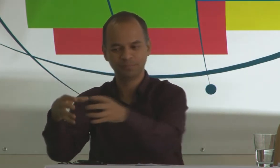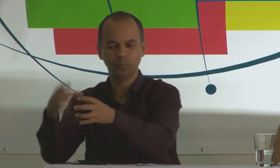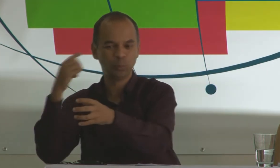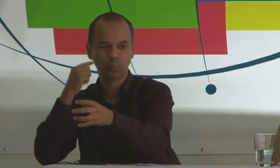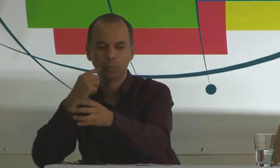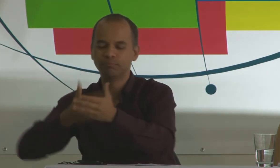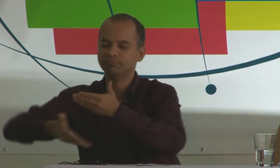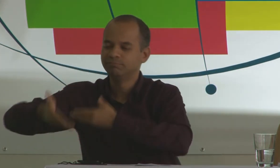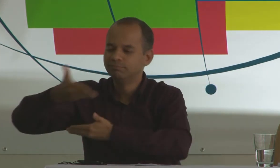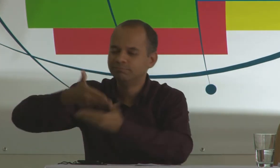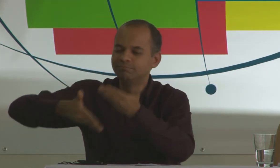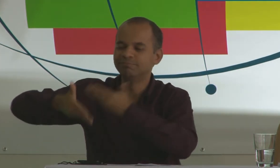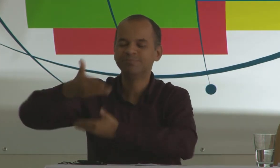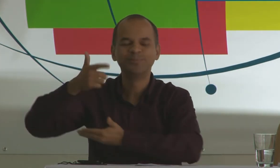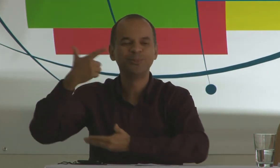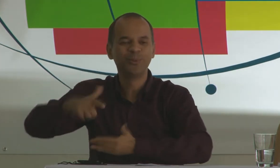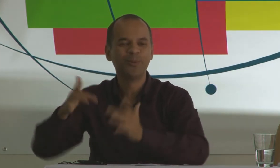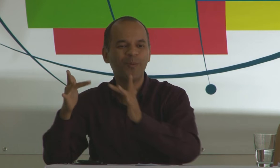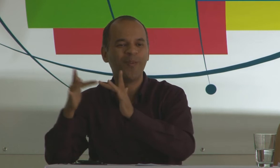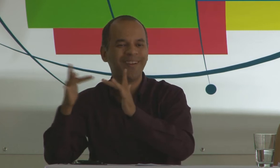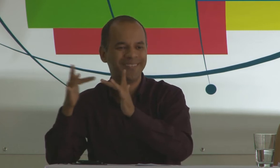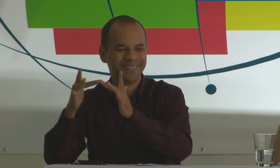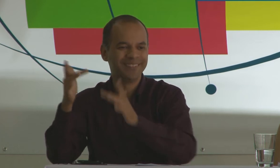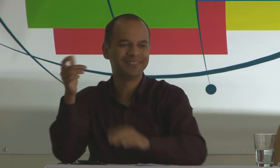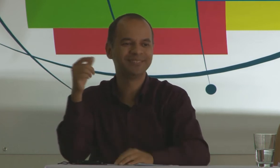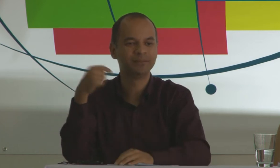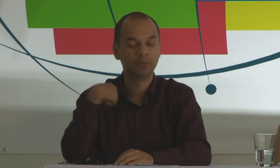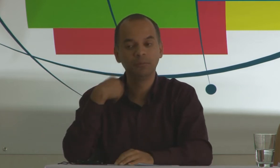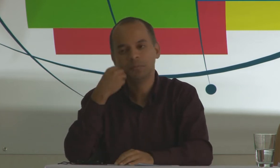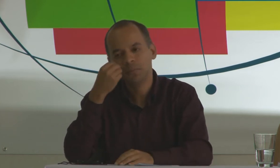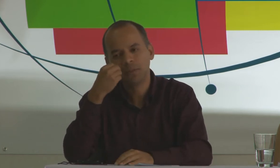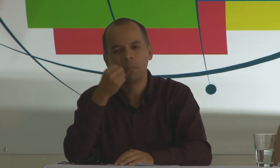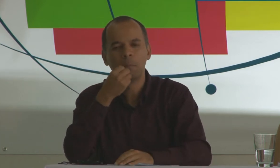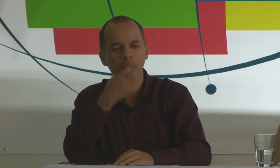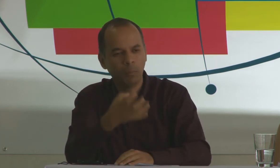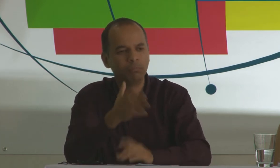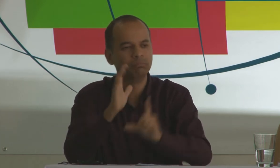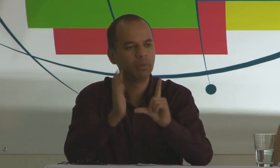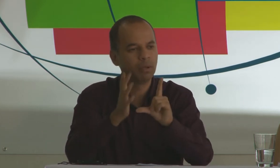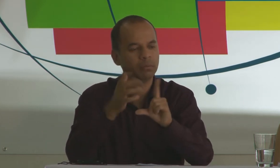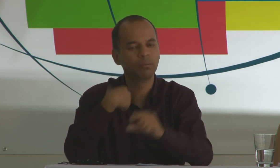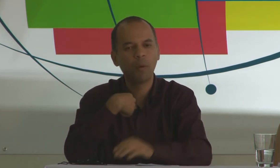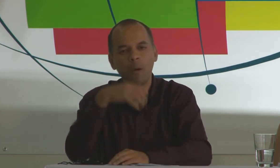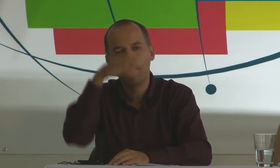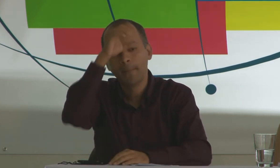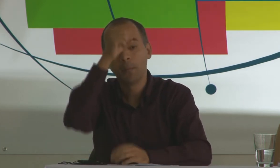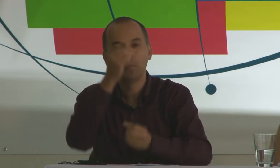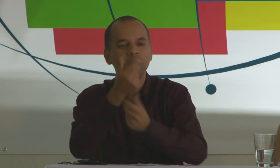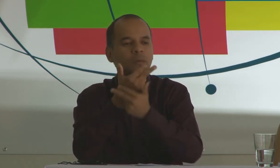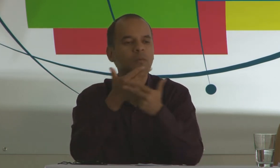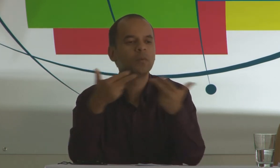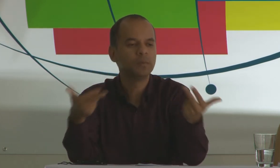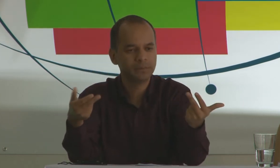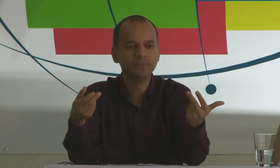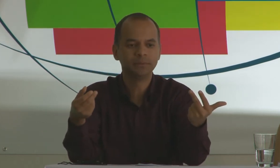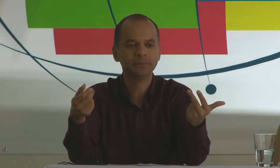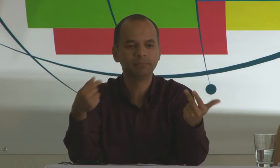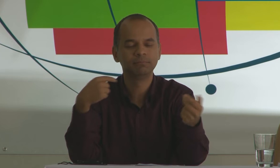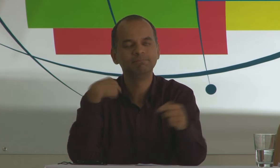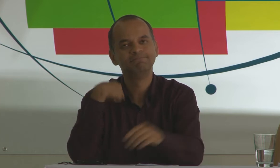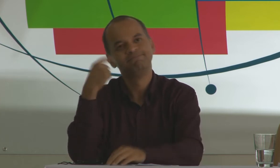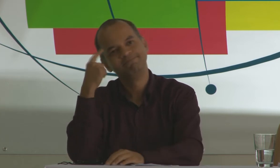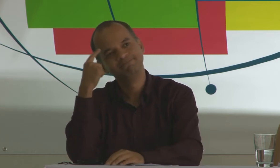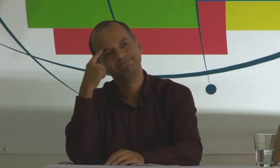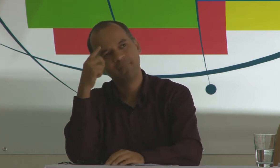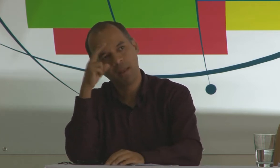tinha o curso de bacharelado, que formava dois intérpretes, que eram 20, e tinha um grupo de licenciatura, que formava professores de Libras, que eram surdos.